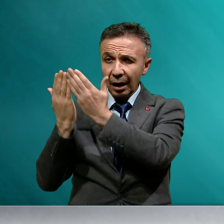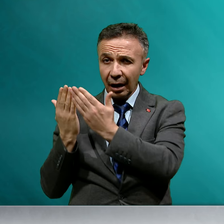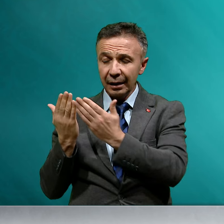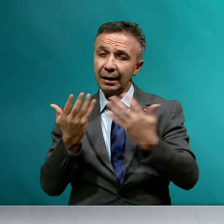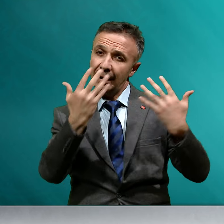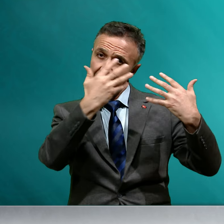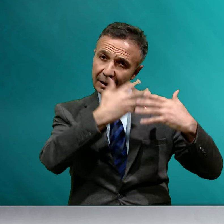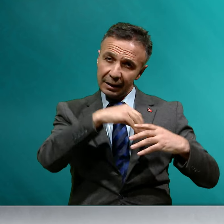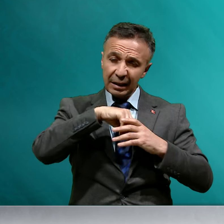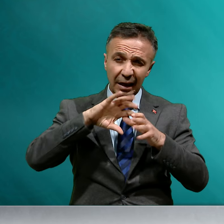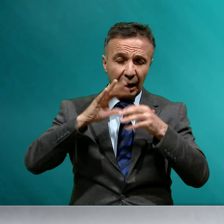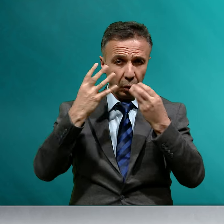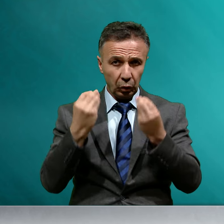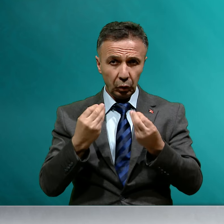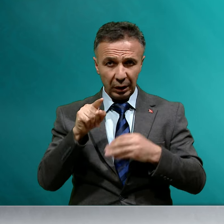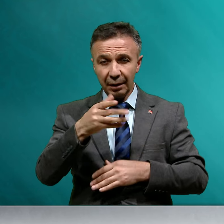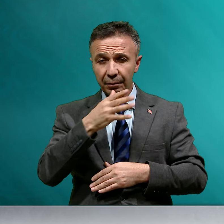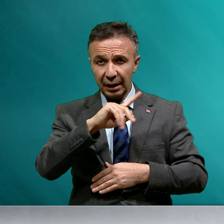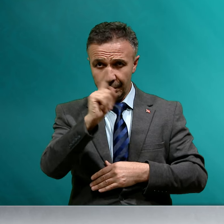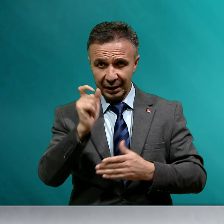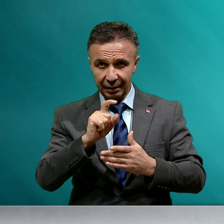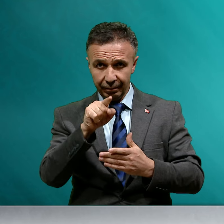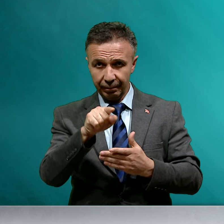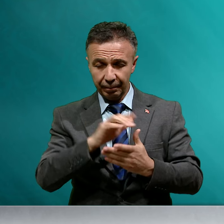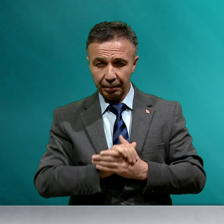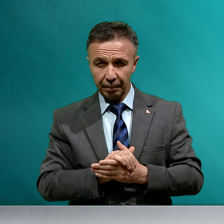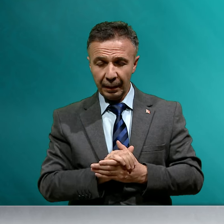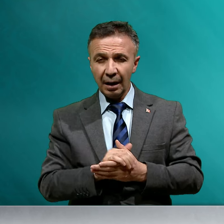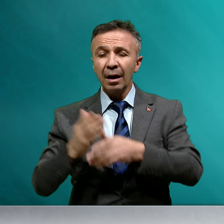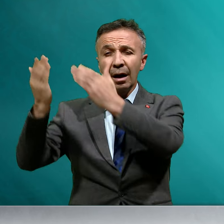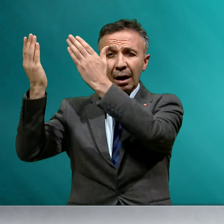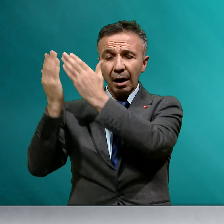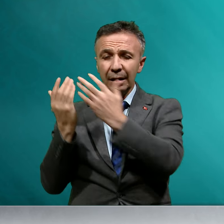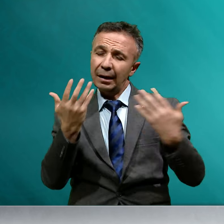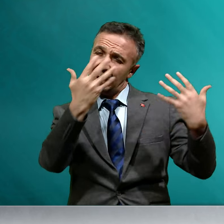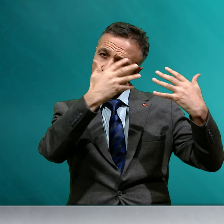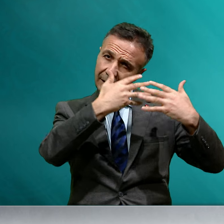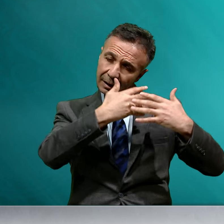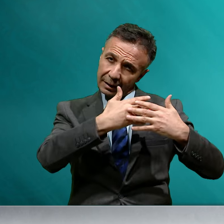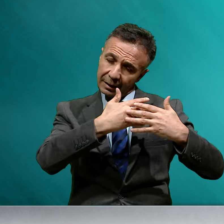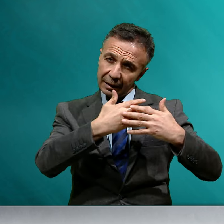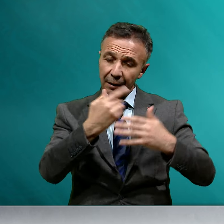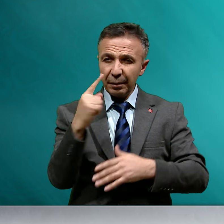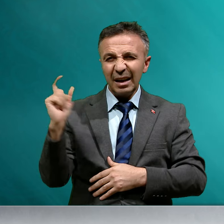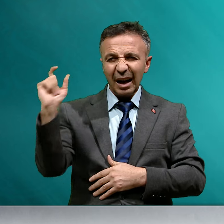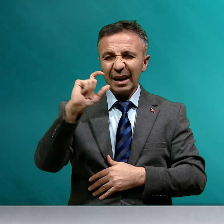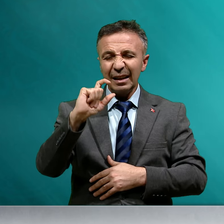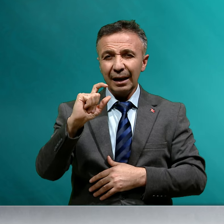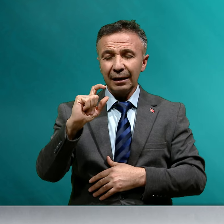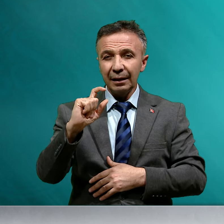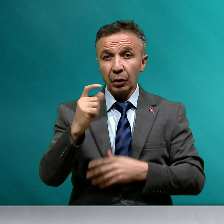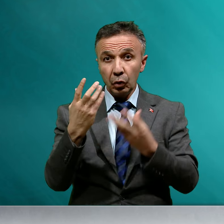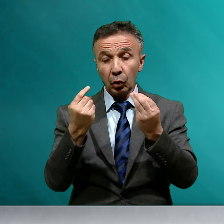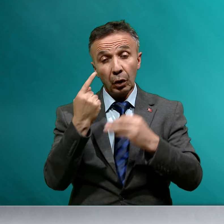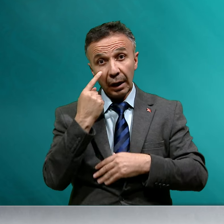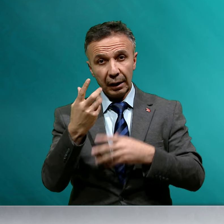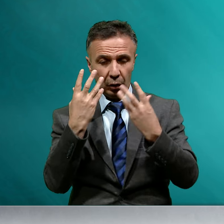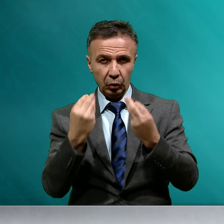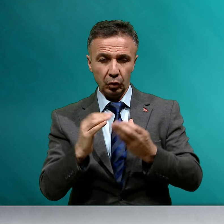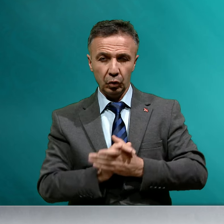bilir misin? Kadir Gecesi bin aydan daha hayırlıdır. Melekler